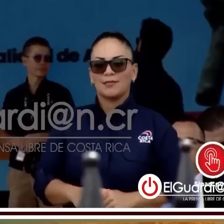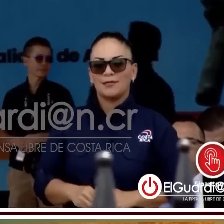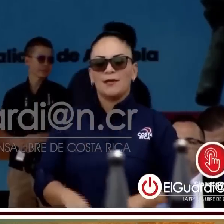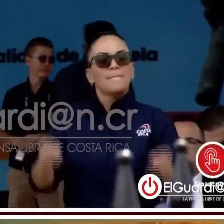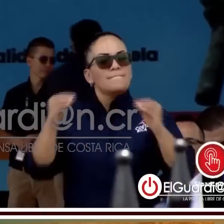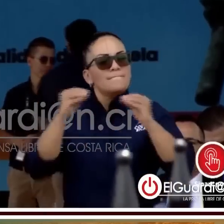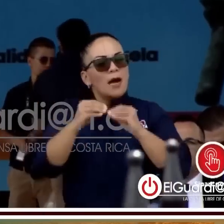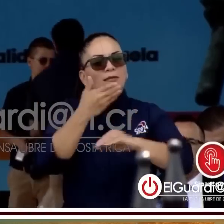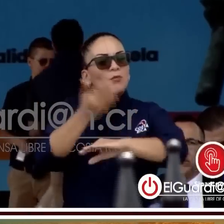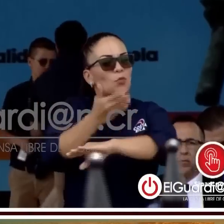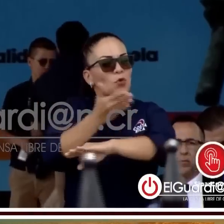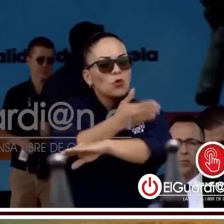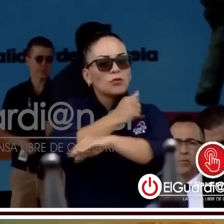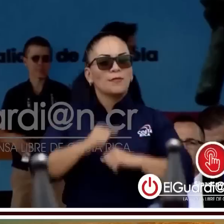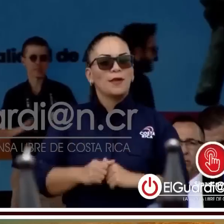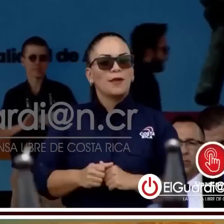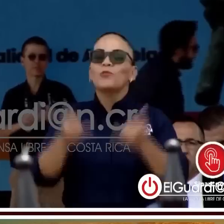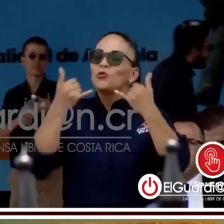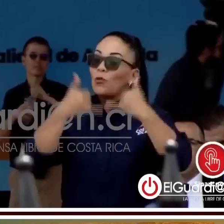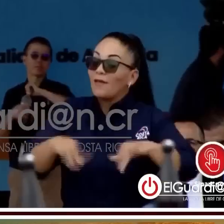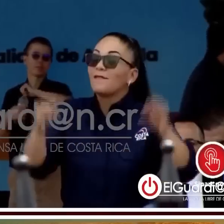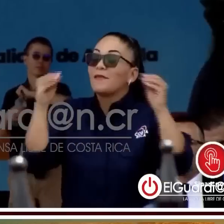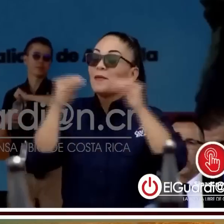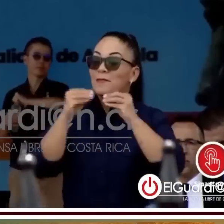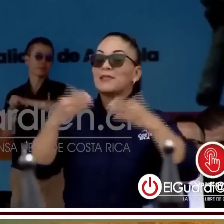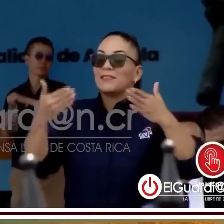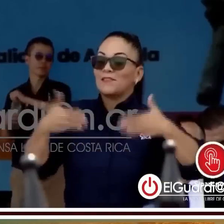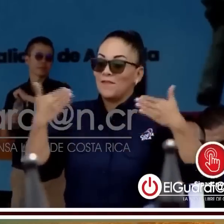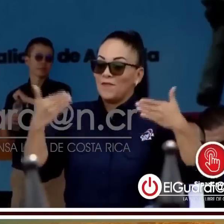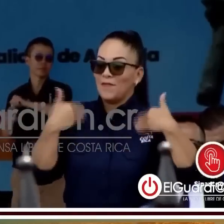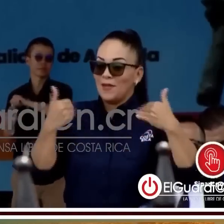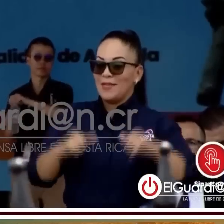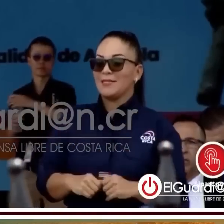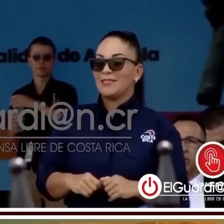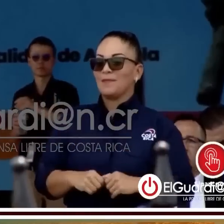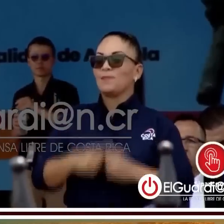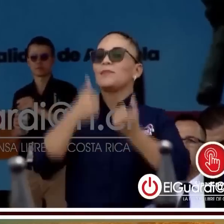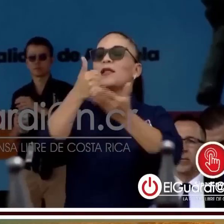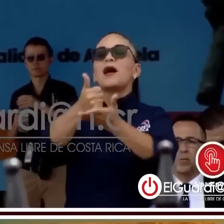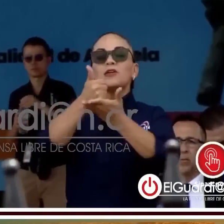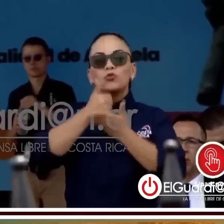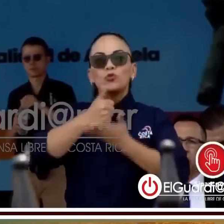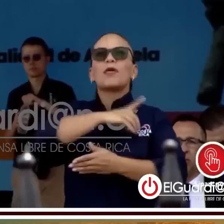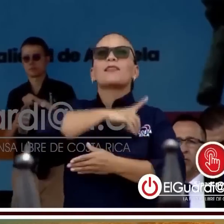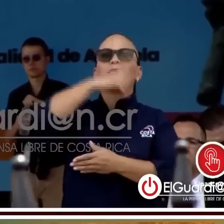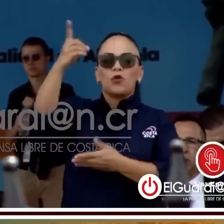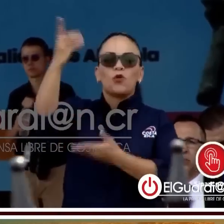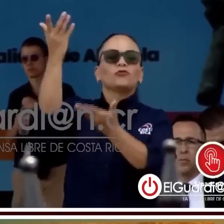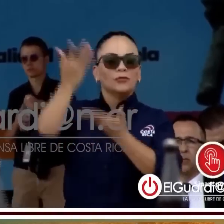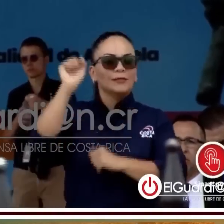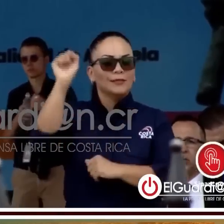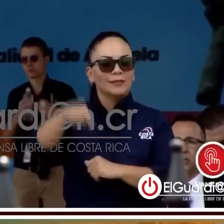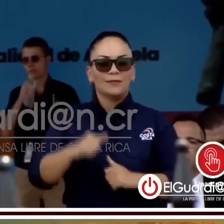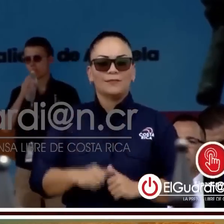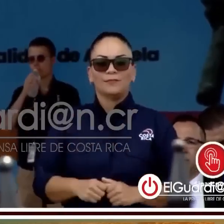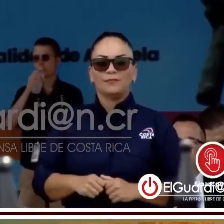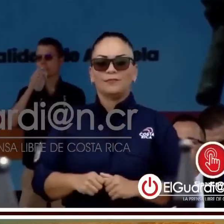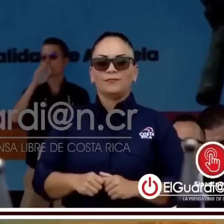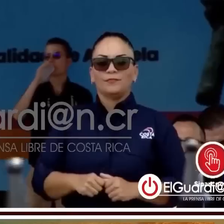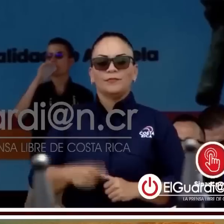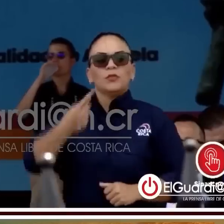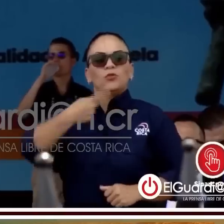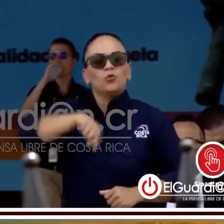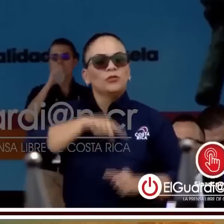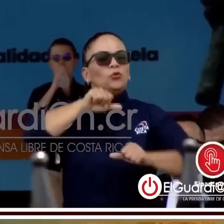más próspera, todavía más feliz. Con la ayuda de Dios y con